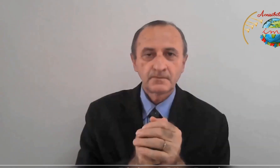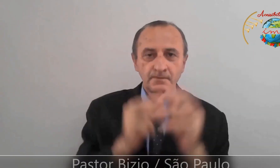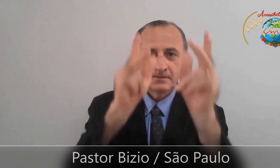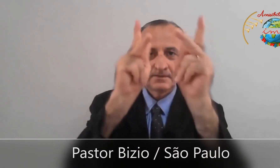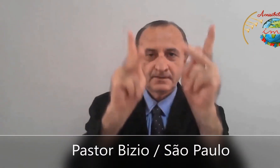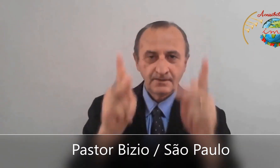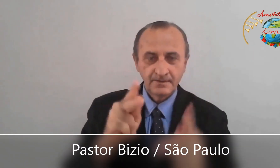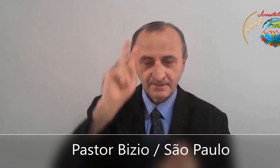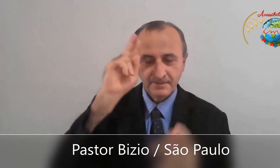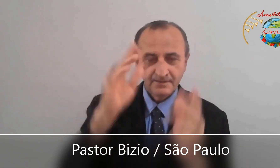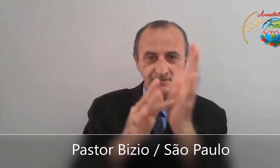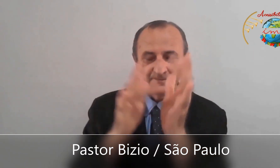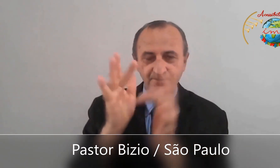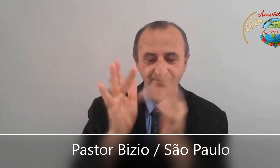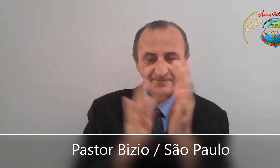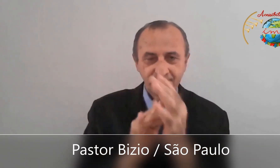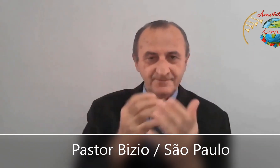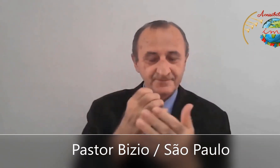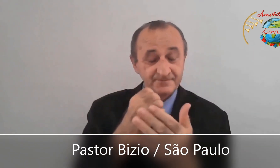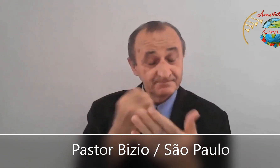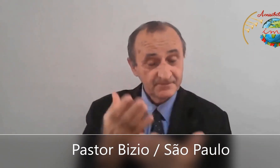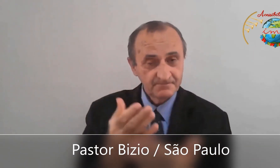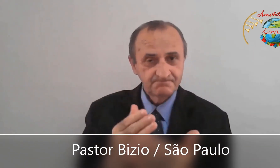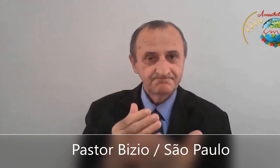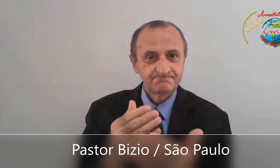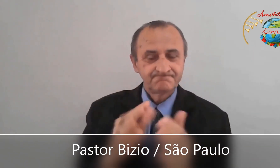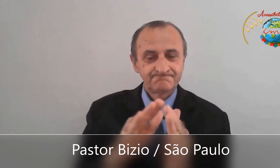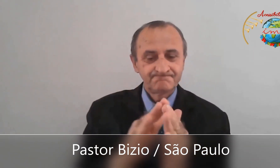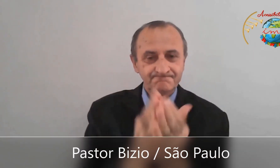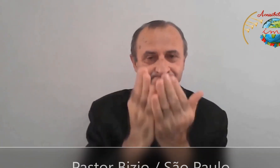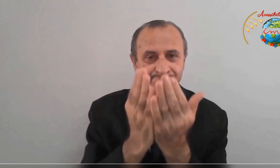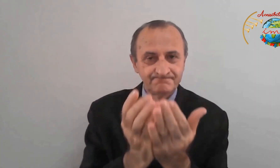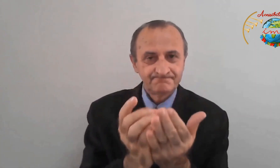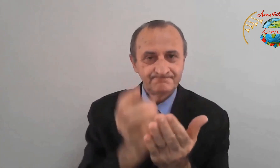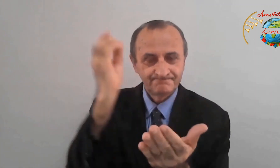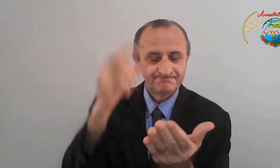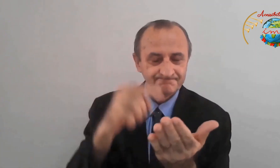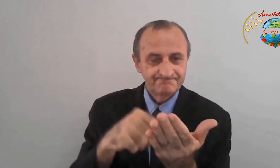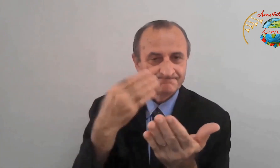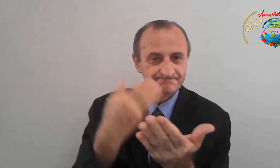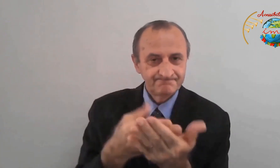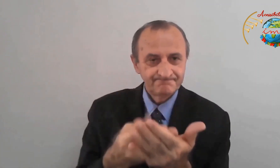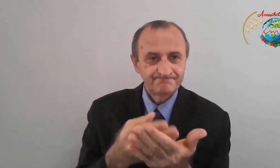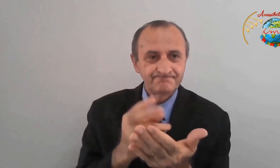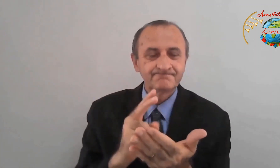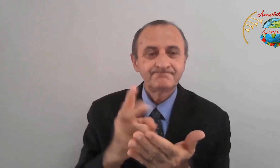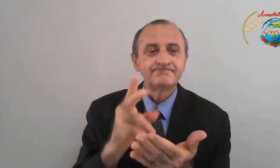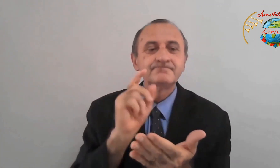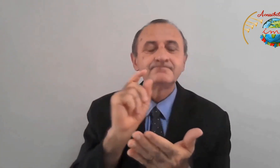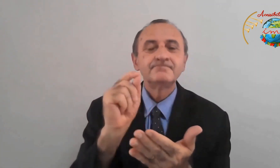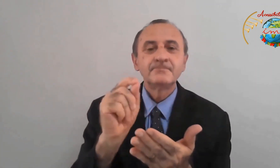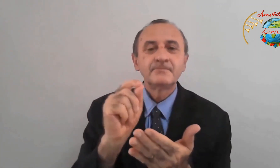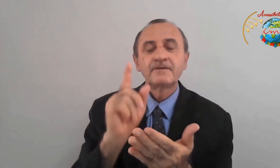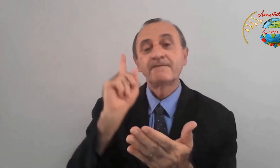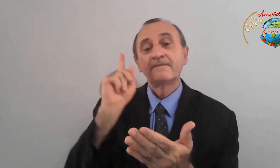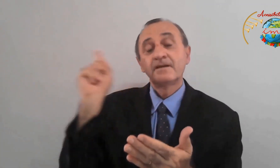A paz do Senhor Jesus, Palavra de Deus, tudo da Palavra de Deus. Vejam aqui,